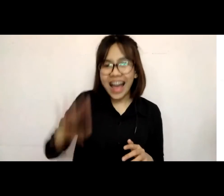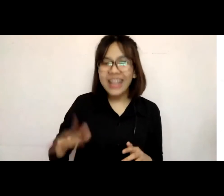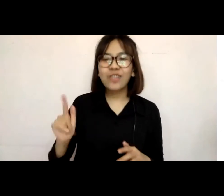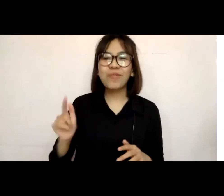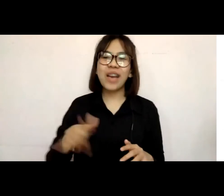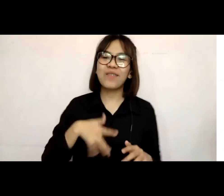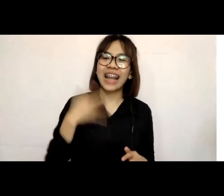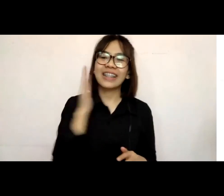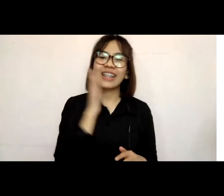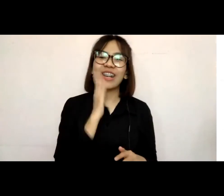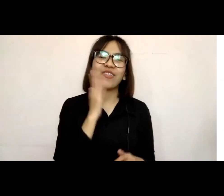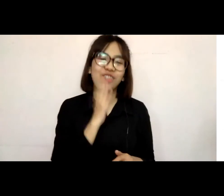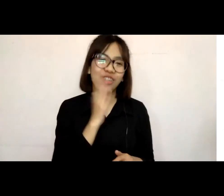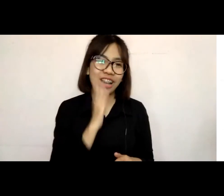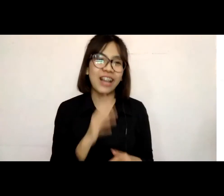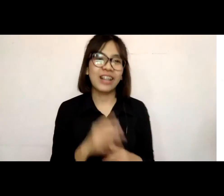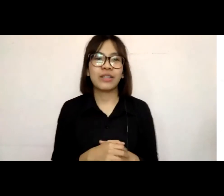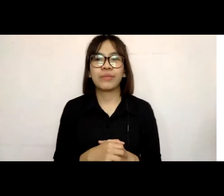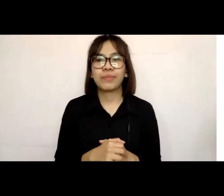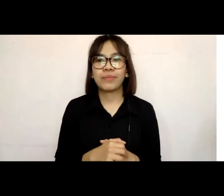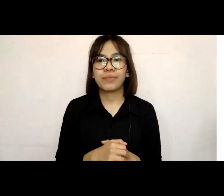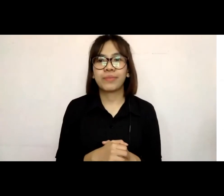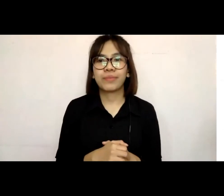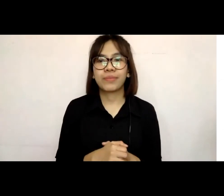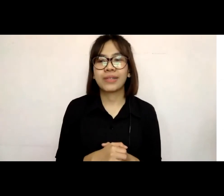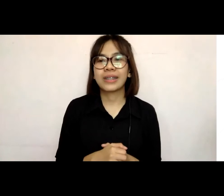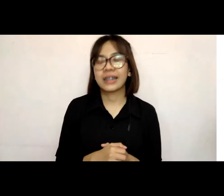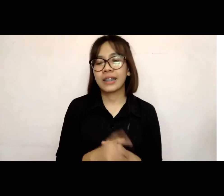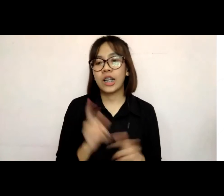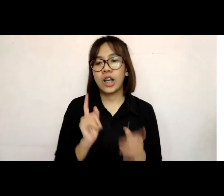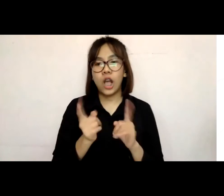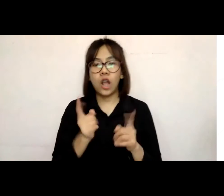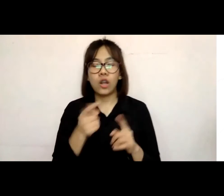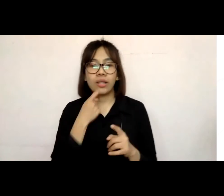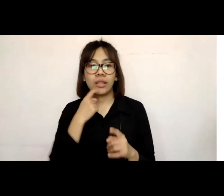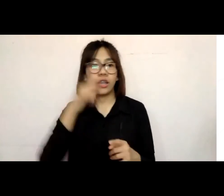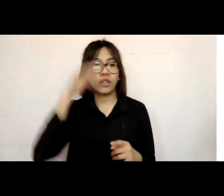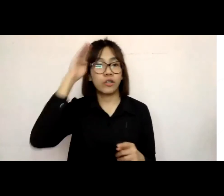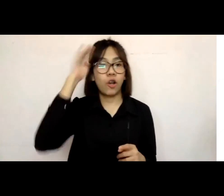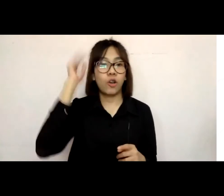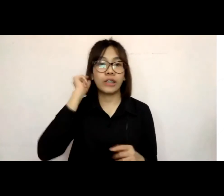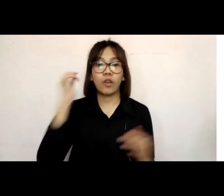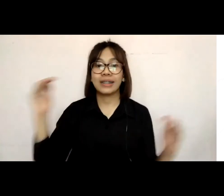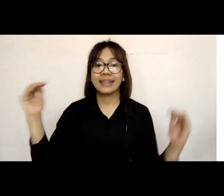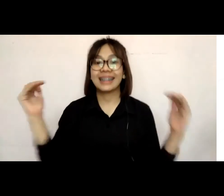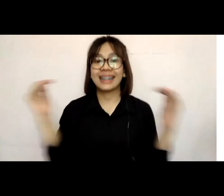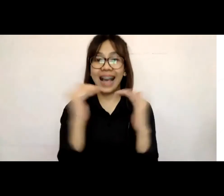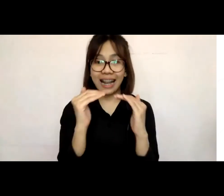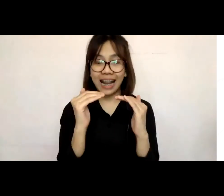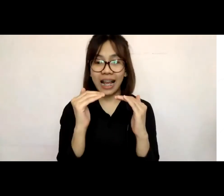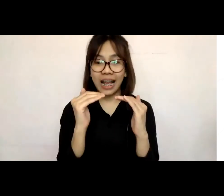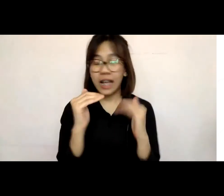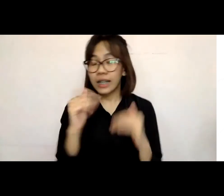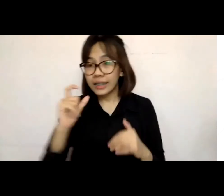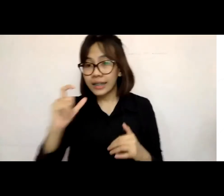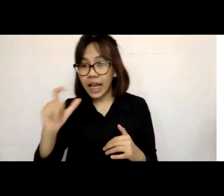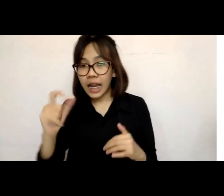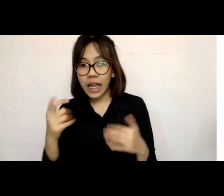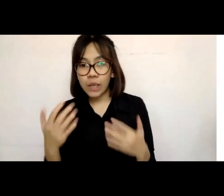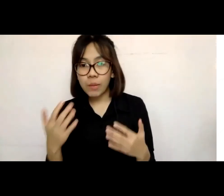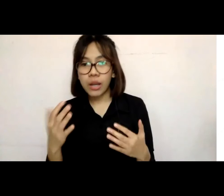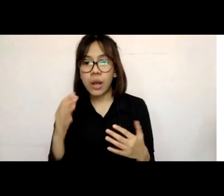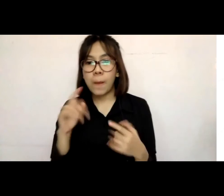kita sampaikan kepada para pengawas, ada pengawas yang bagi-sekian sekolah, tolong ini juga dimasukkan bagaimana